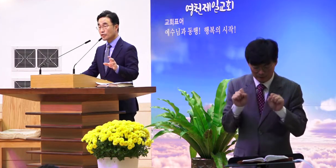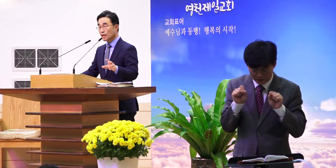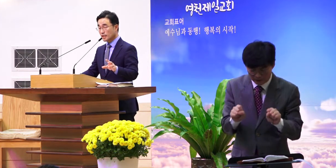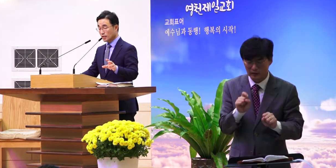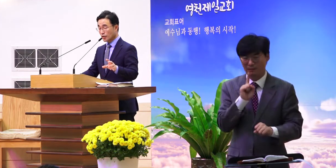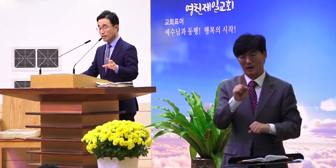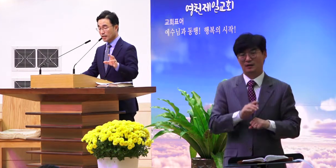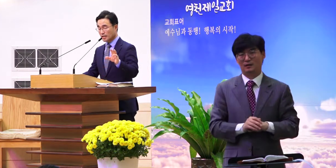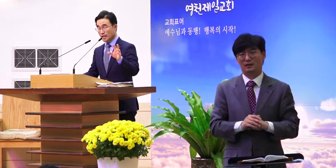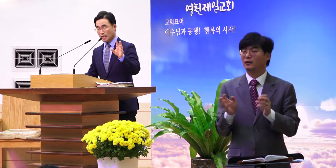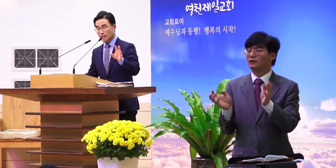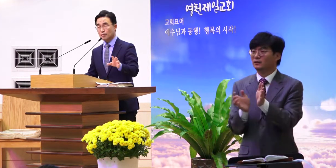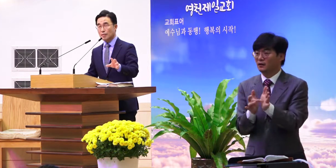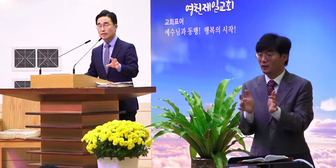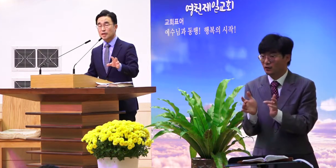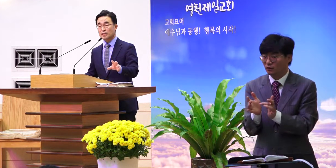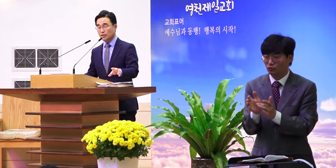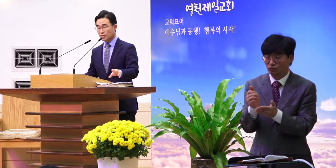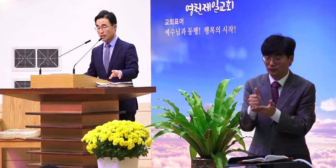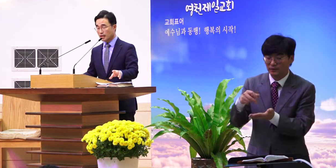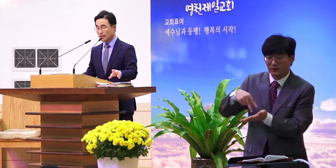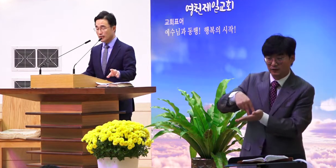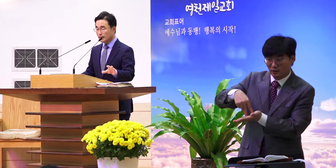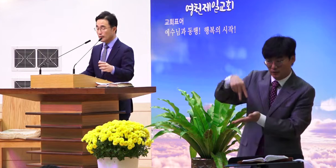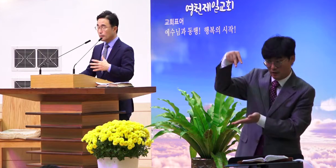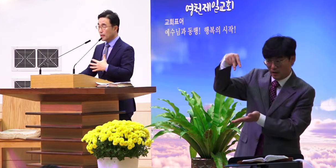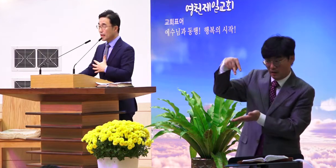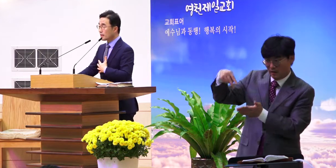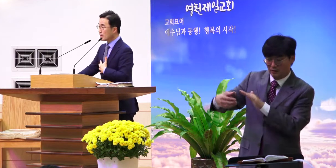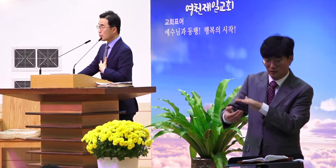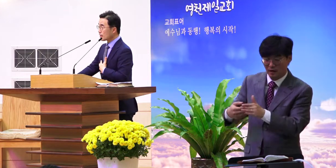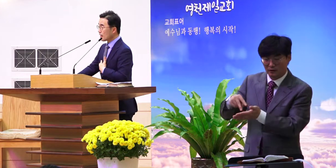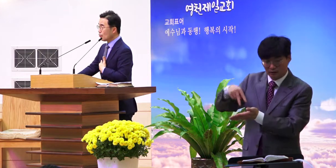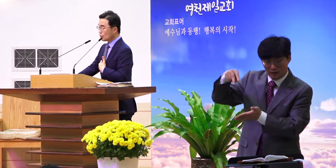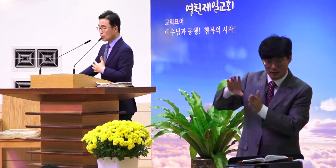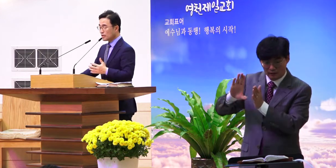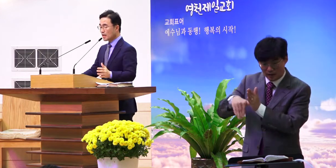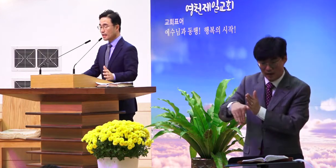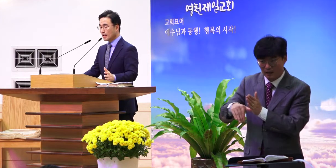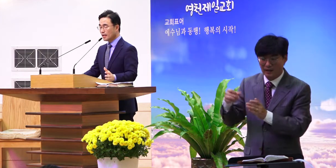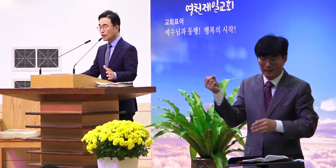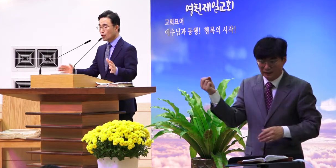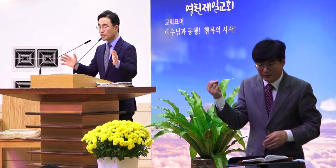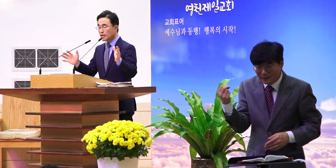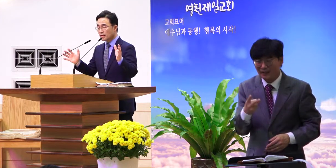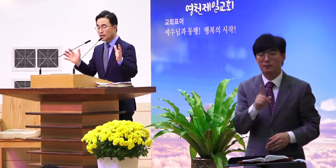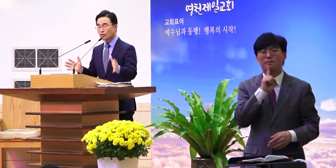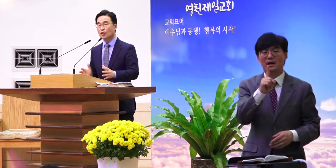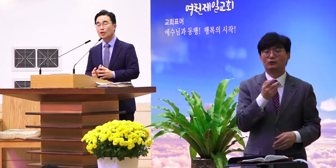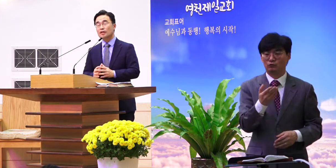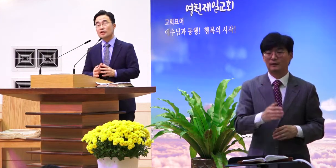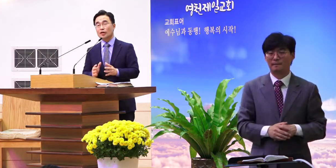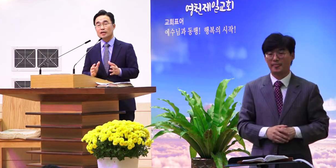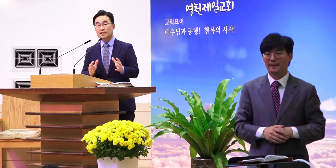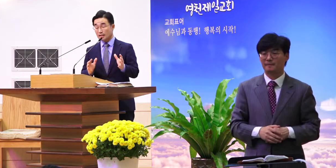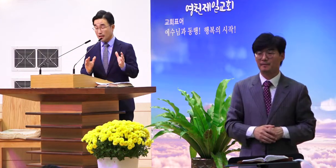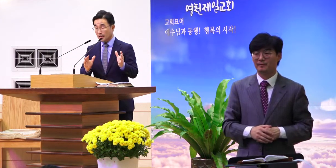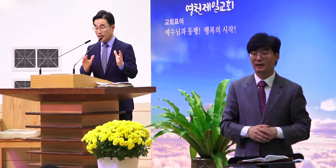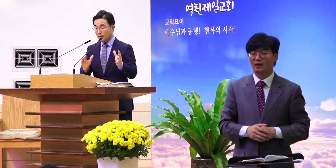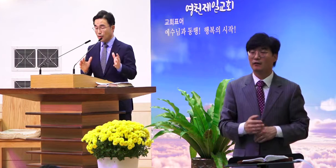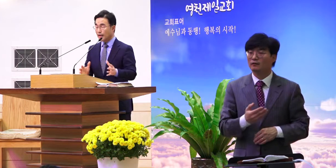예수님께서 승천하시기 전에 제자들에게 다시 한번 말씀하시는 것이 내게는 하늘과 땅의 모든 권세가 있다. 이 권세를 가지고